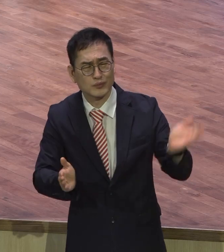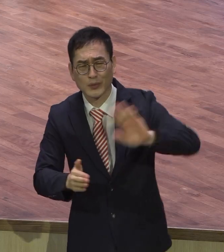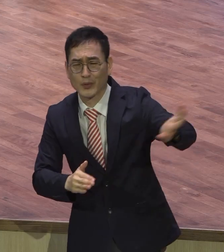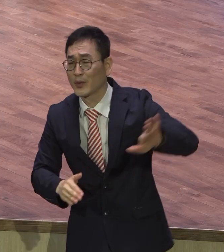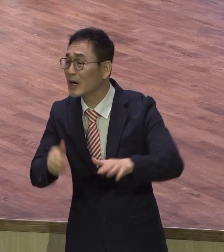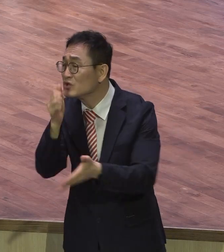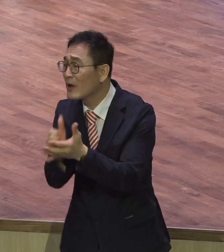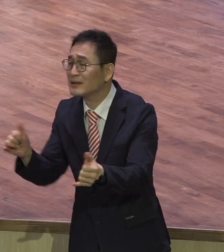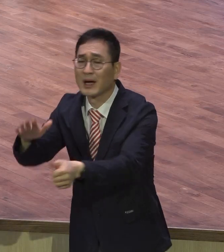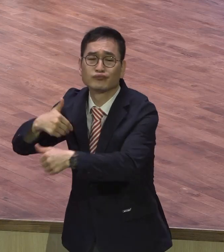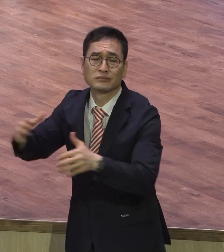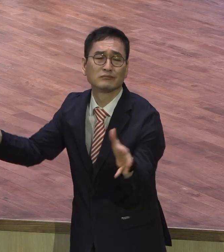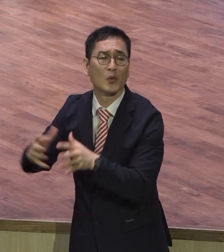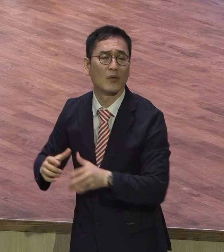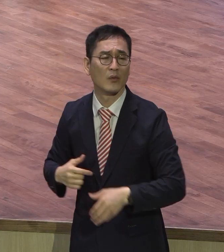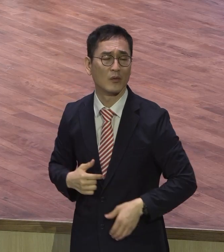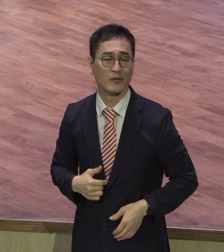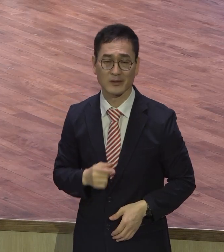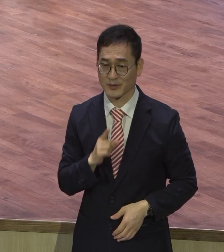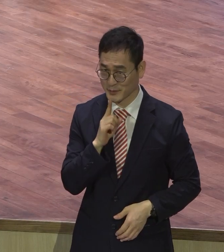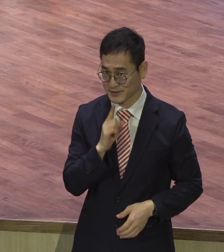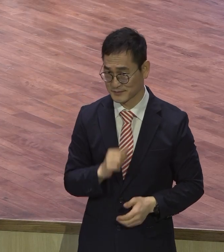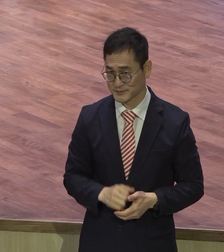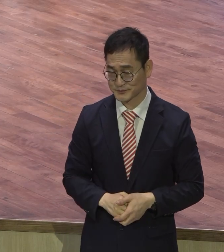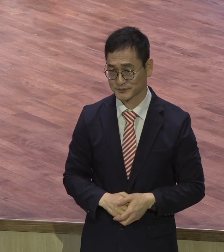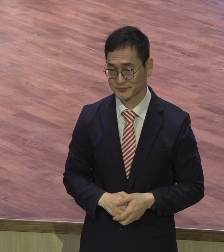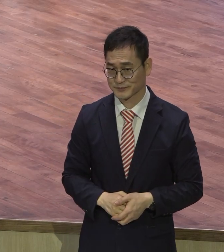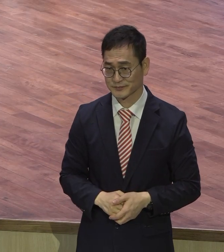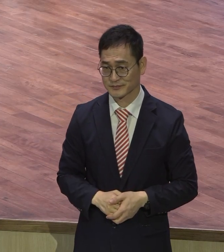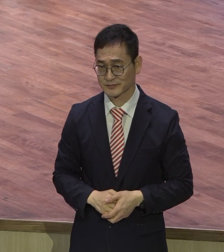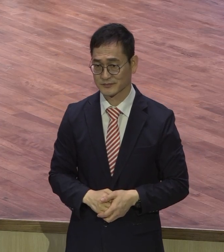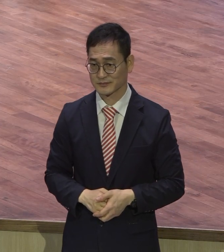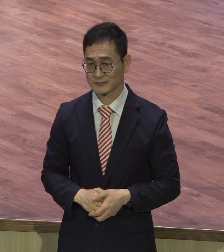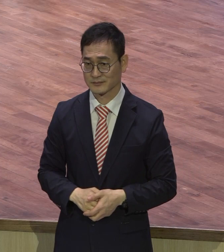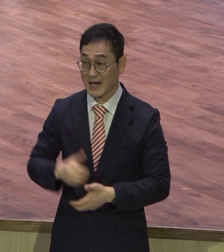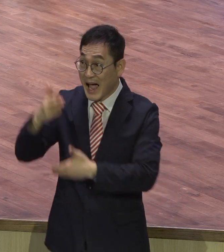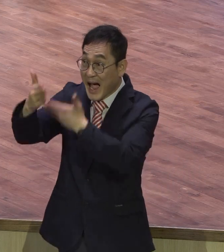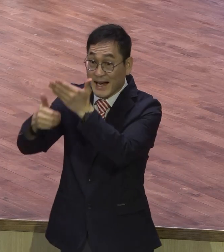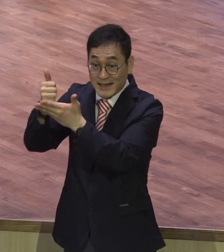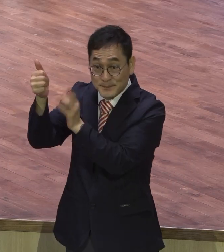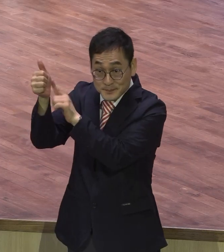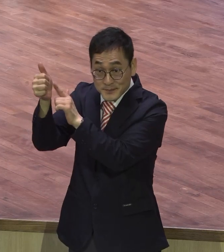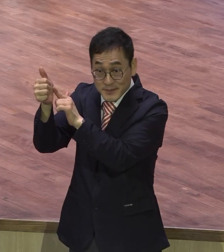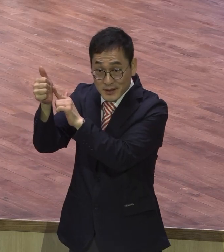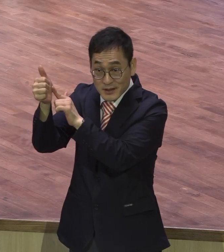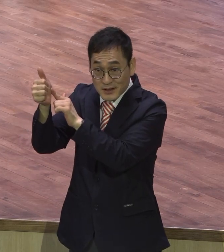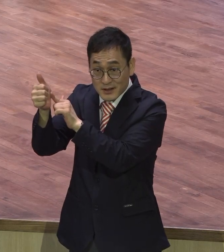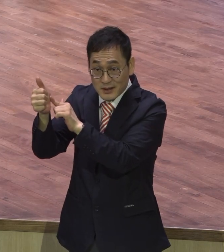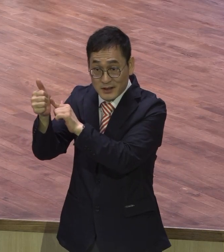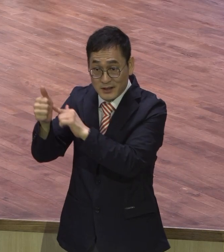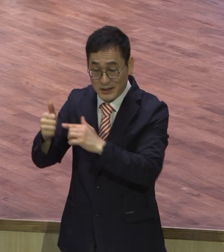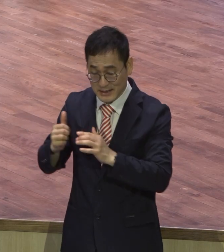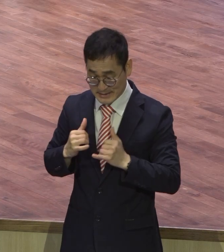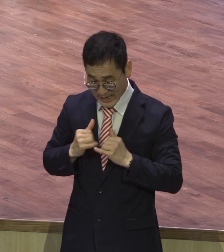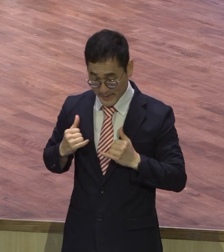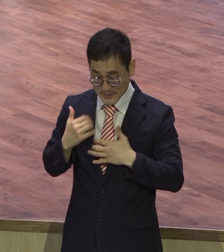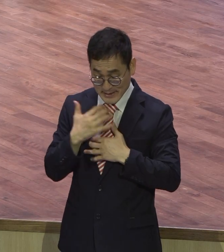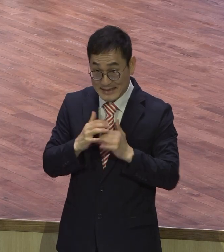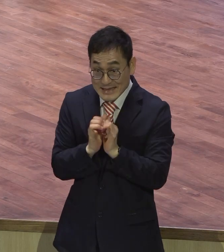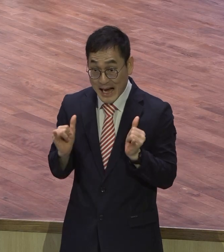하나님이신 예수님께서 왜 신의 육신의 옷을 입고 이 땅이 오셨는지를 분명히